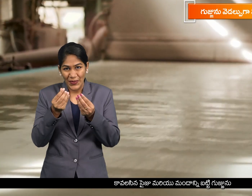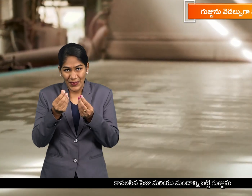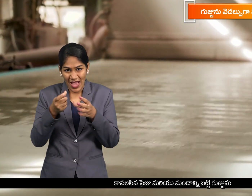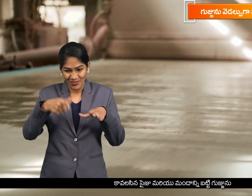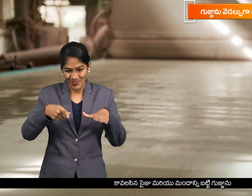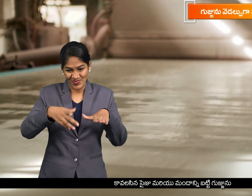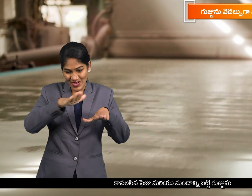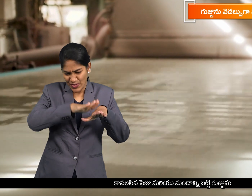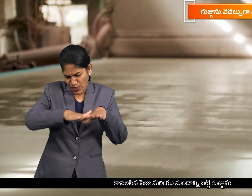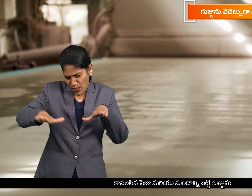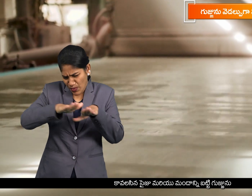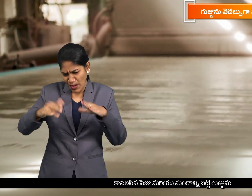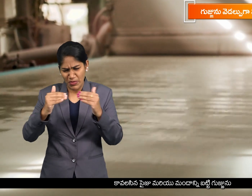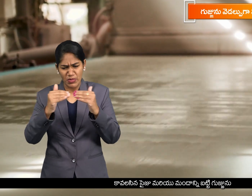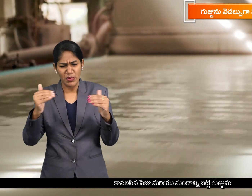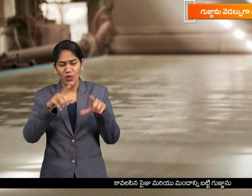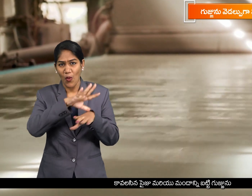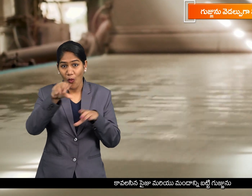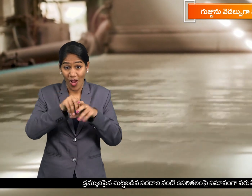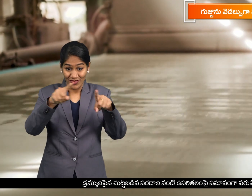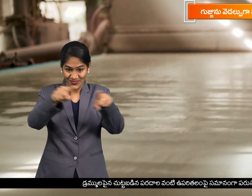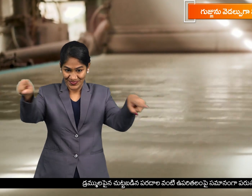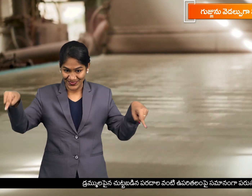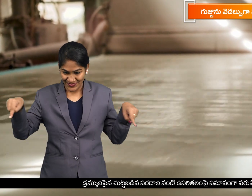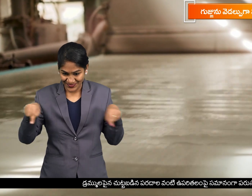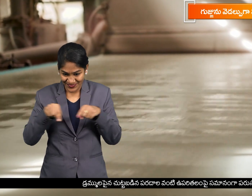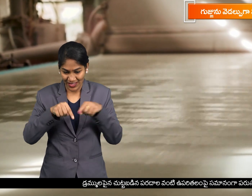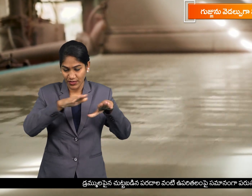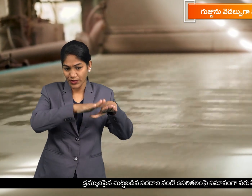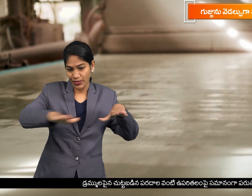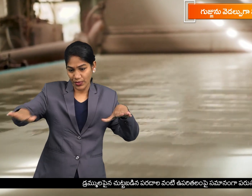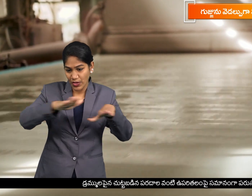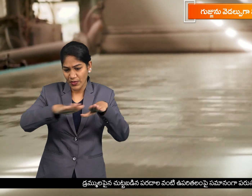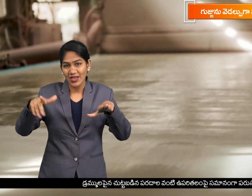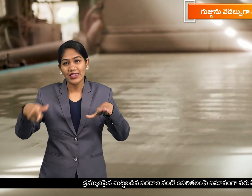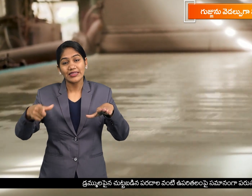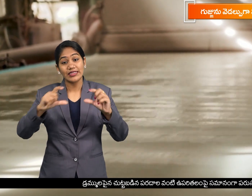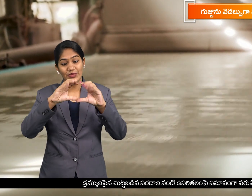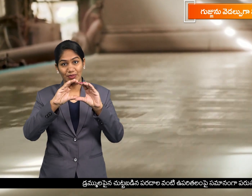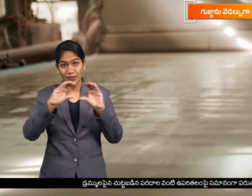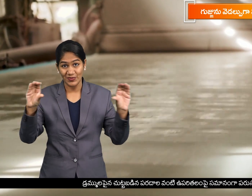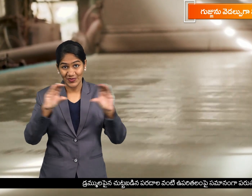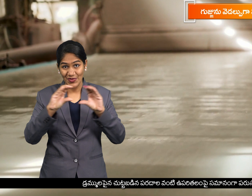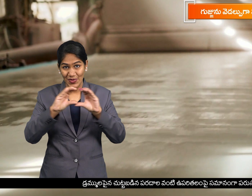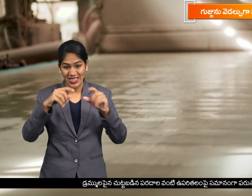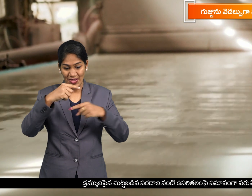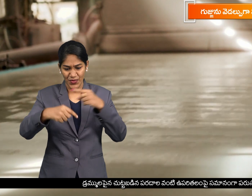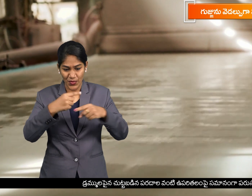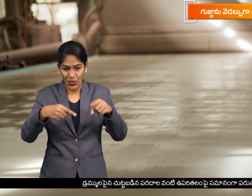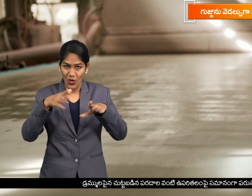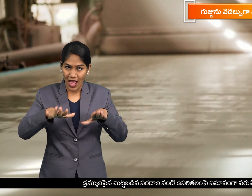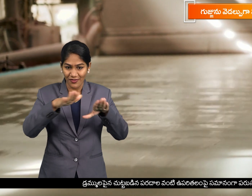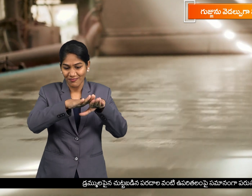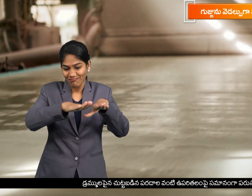కావలసిన సైజు మరియు మందాన్ని బట్టి గుజ్జును డ్రమ్ములపైన చుట్టబడిన పరదాల వంటి ఉపరితలంపై సమానంగా